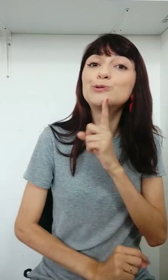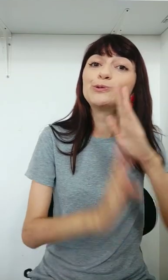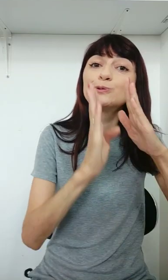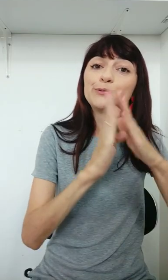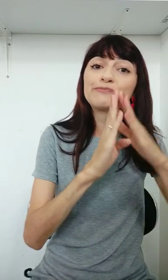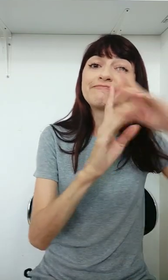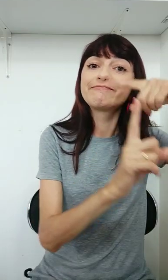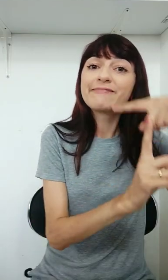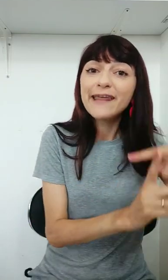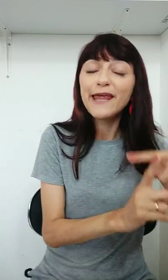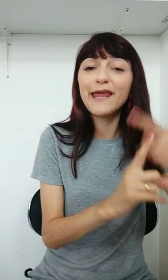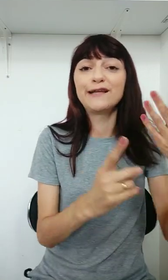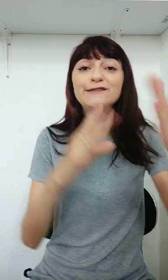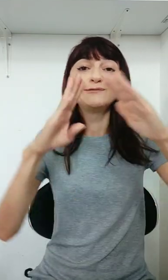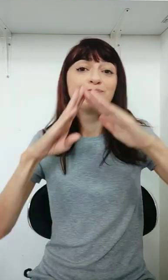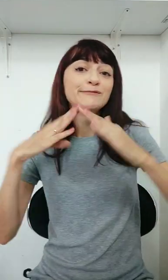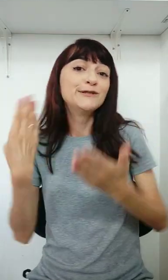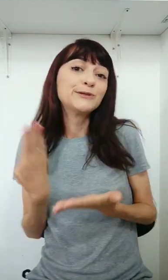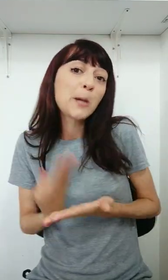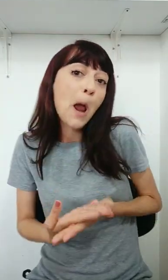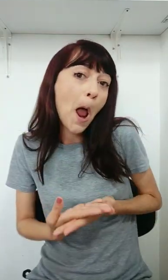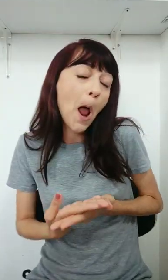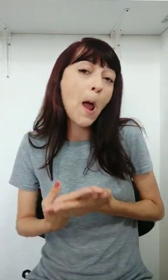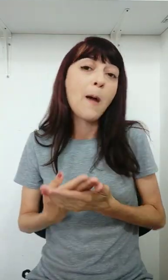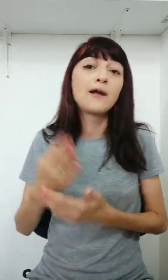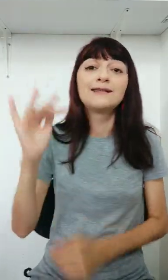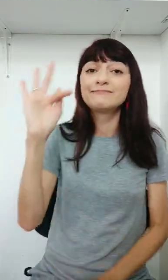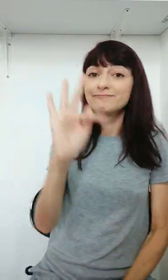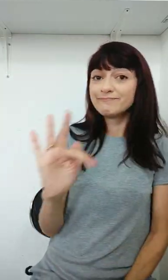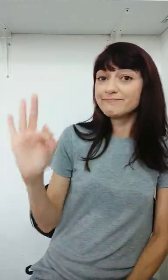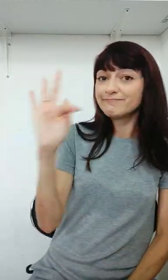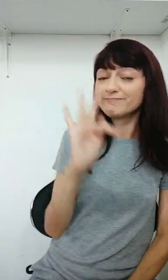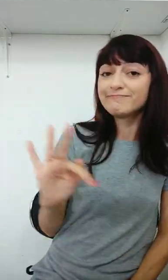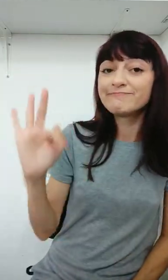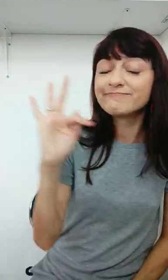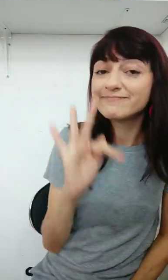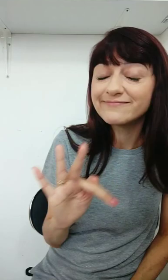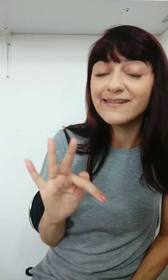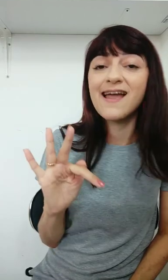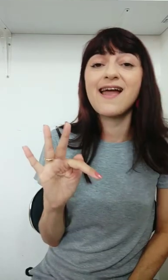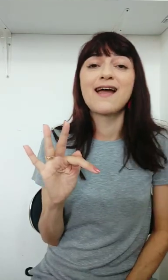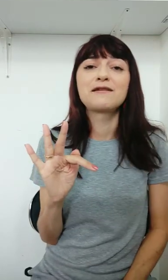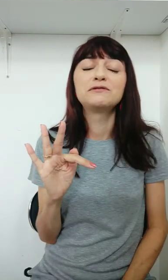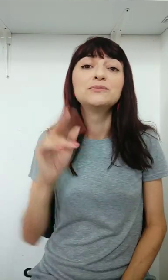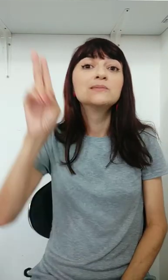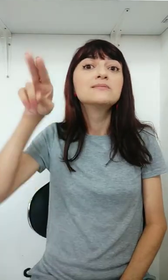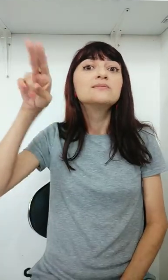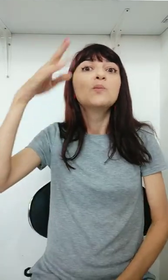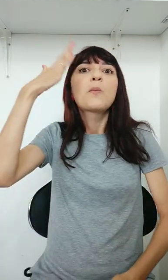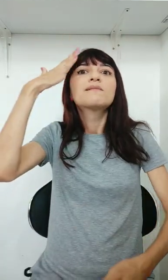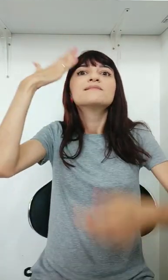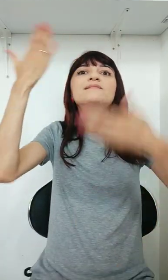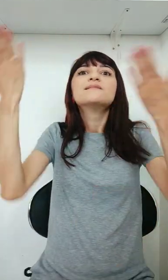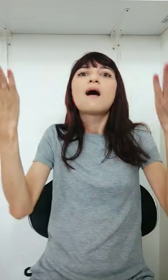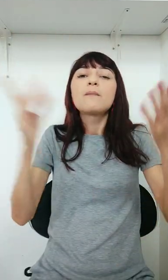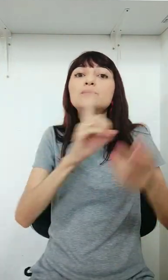que trabalham com surdos, que têm contato com surdos nas igrejas, nas escolas, nas universidades. A gente nunca